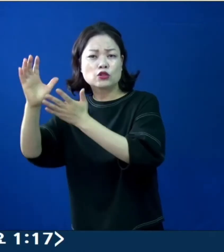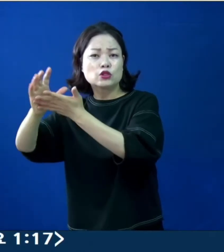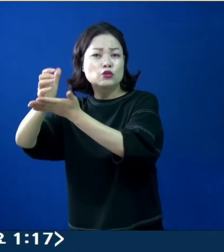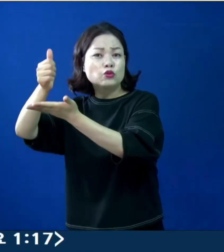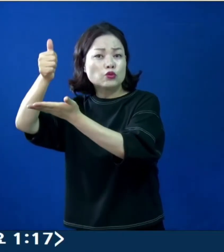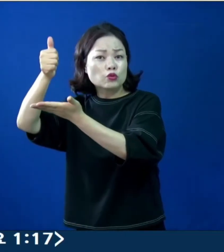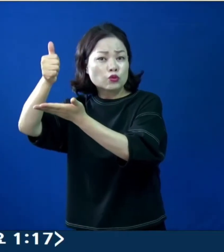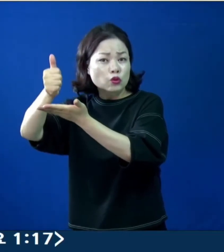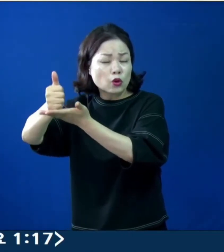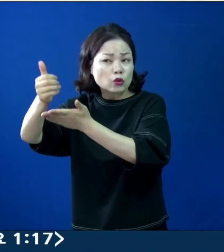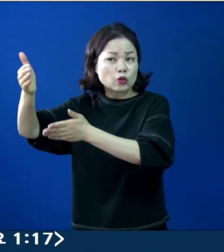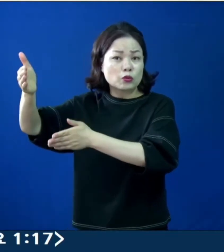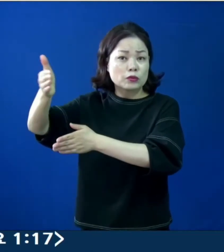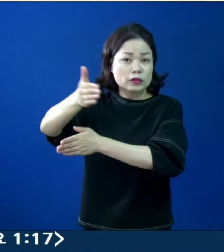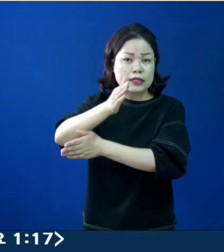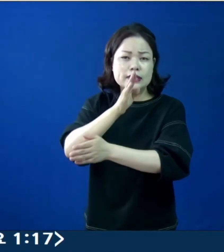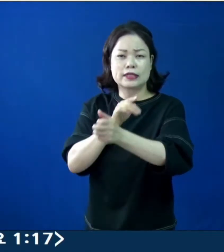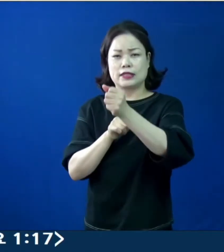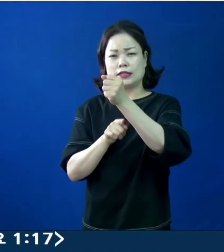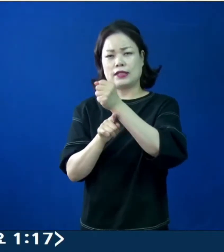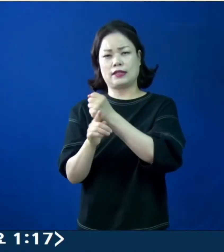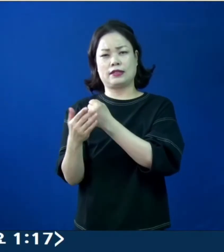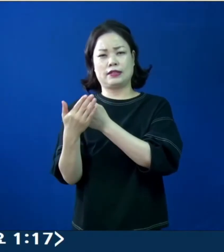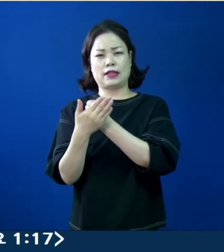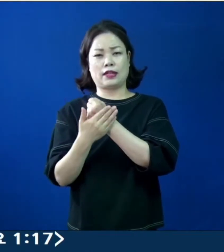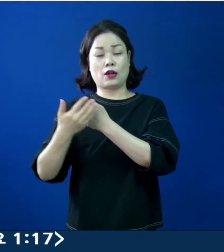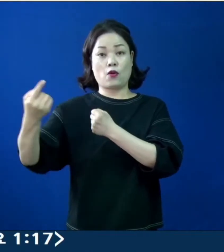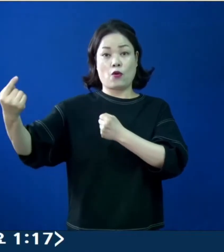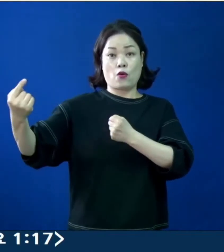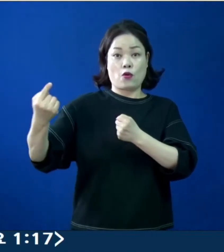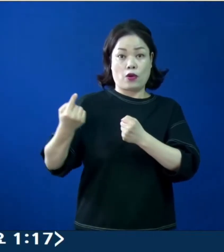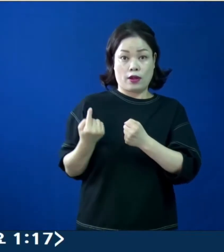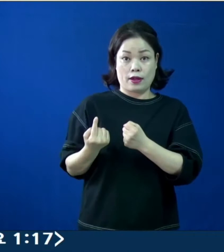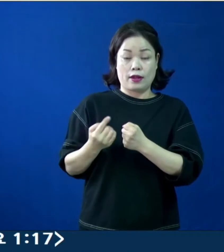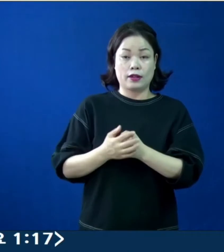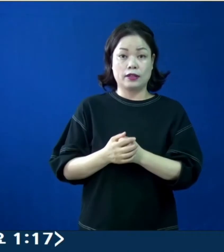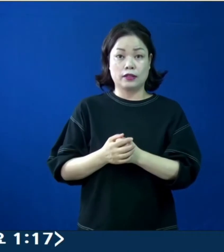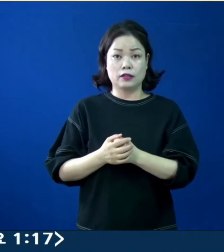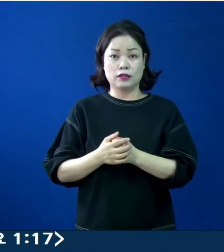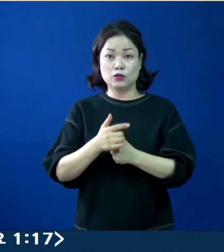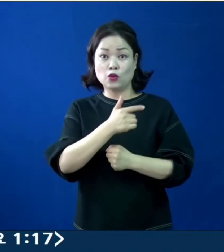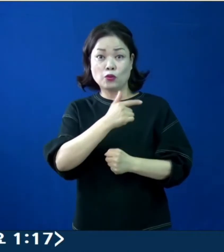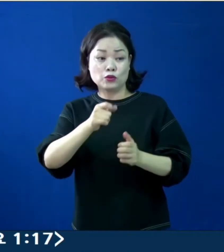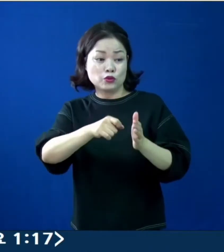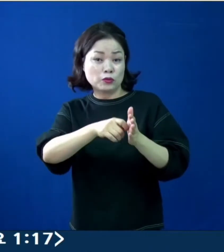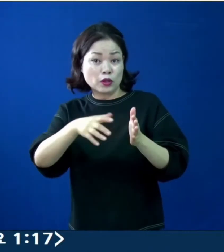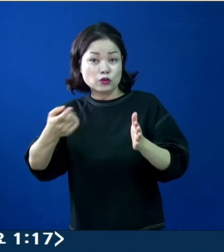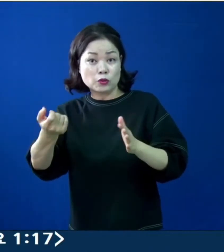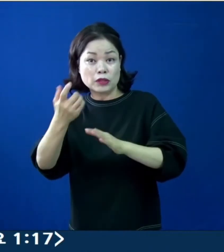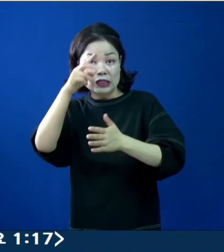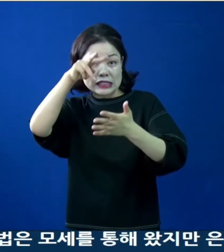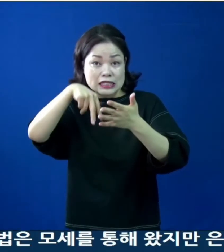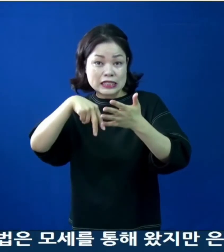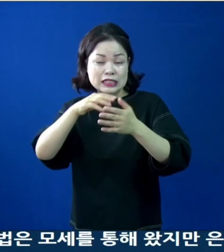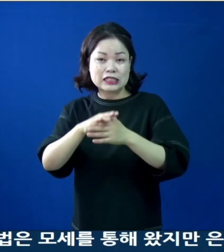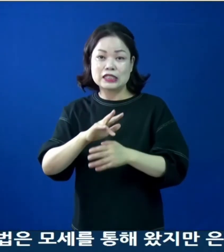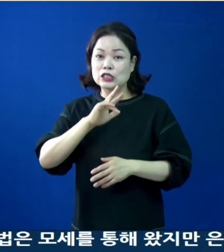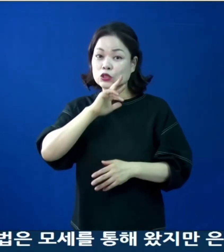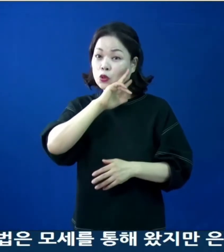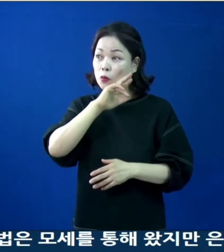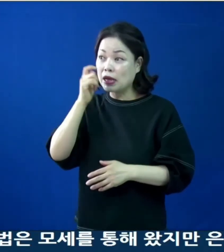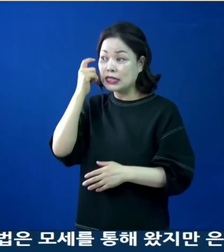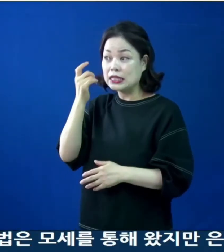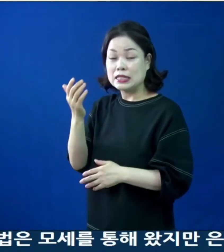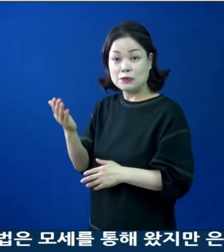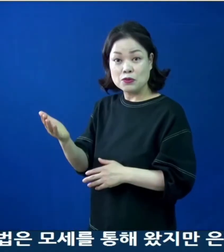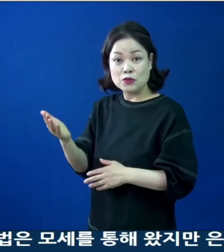그리스도가 그로부터 진리와 은혜가 왔다고 설명하고 있는 것이죠. 그리고 너무나 유명한 조금 전에도 읽었던 도마의 질문